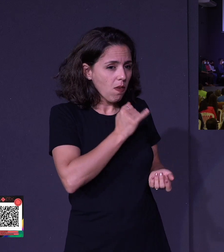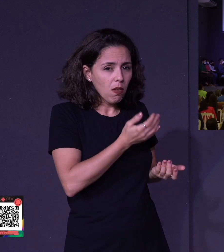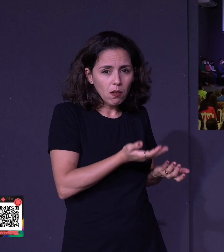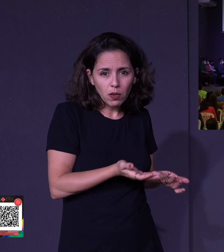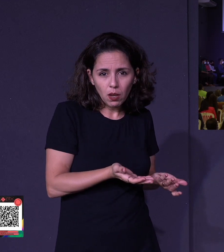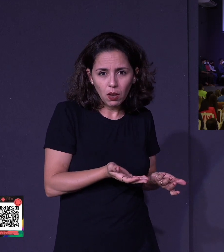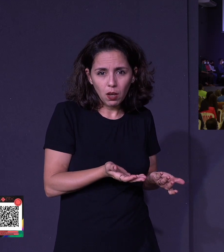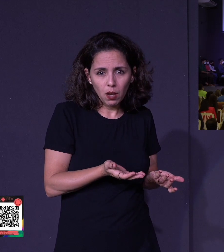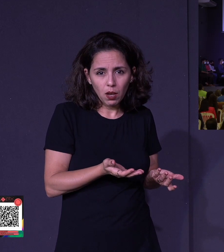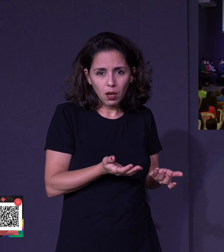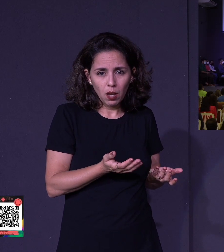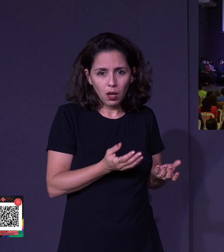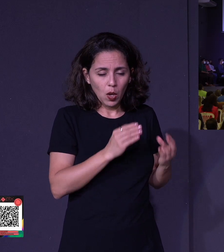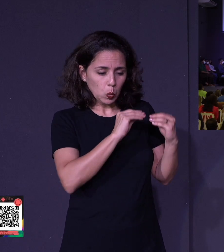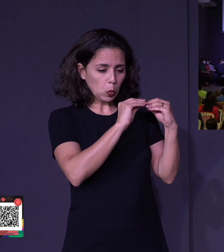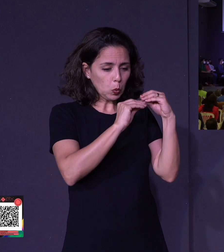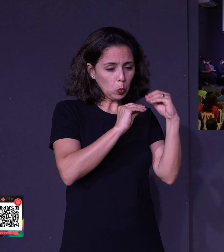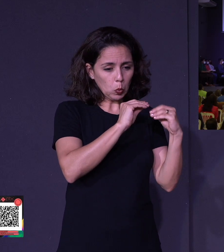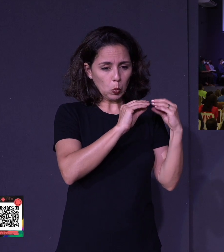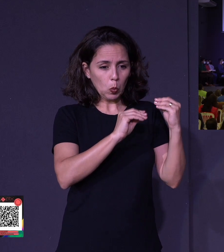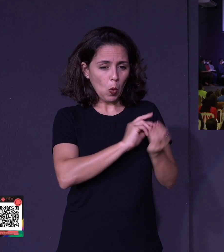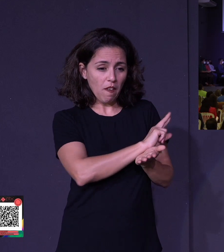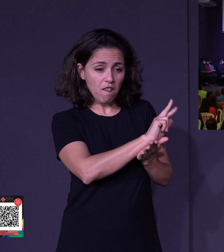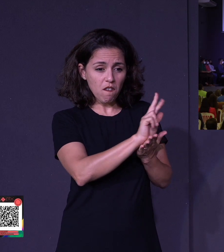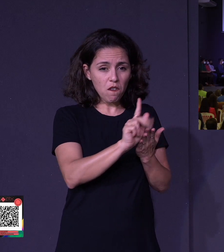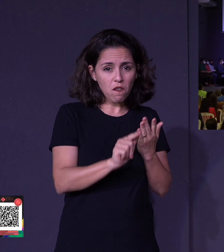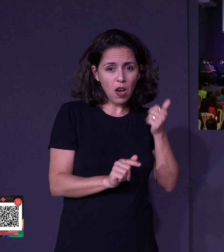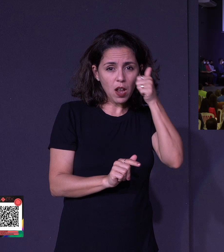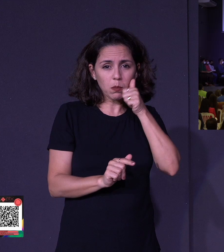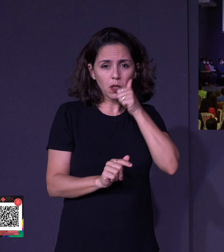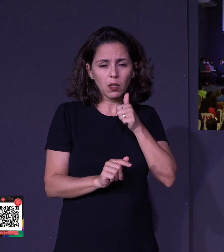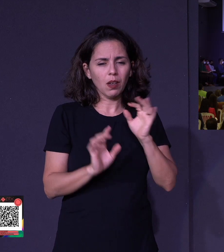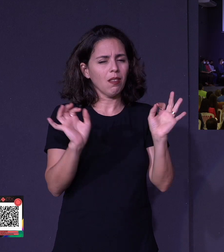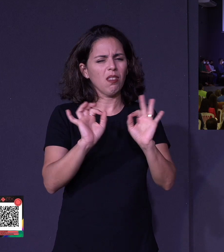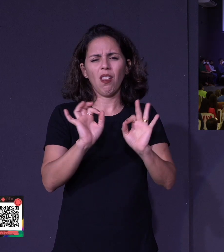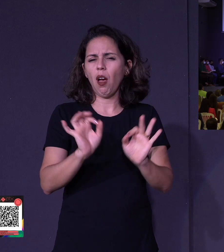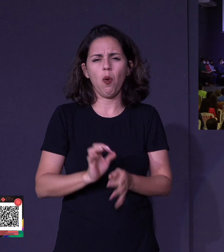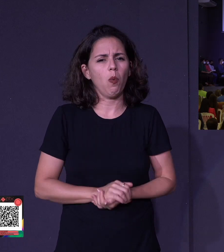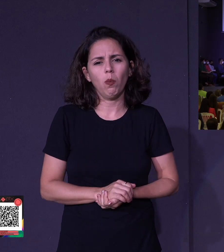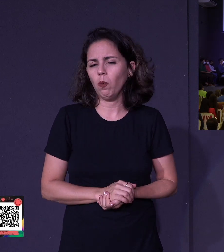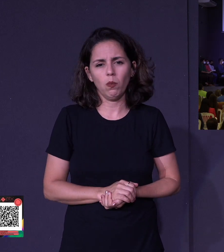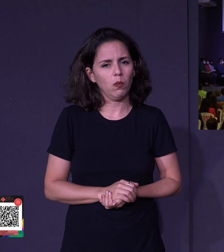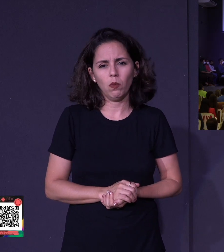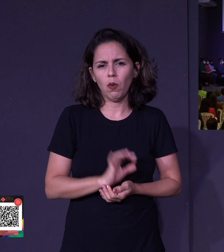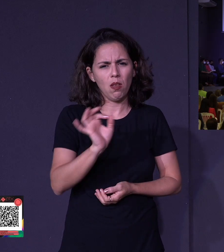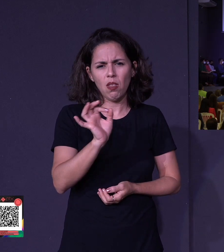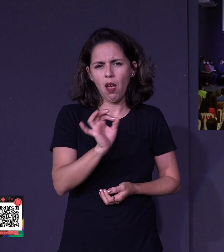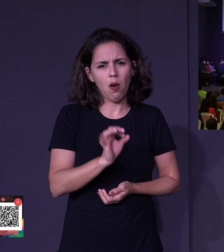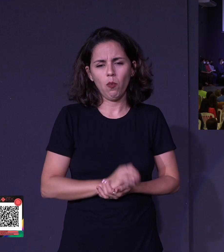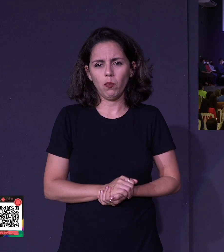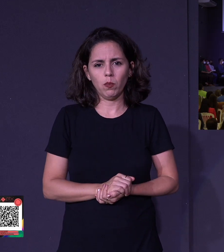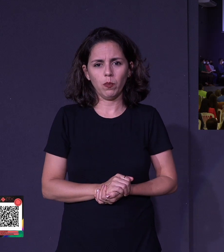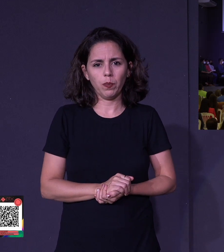Meu irmão, eu dou um testemunho para meus 2 filhos desde cedo. Eu sou homem de uma